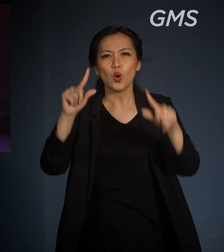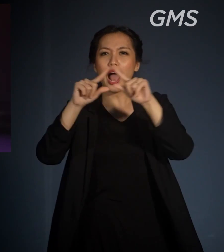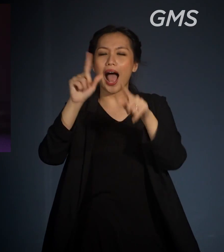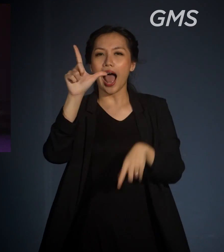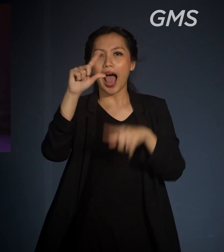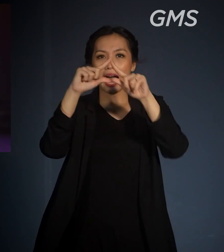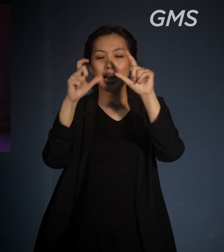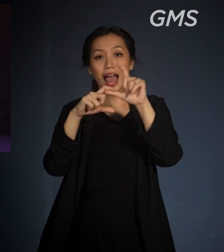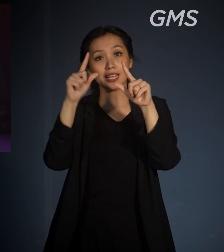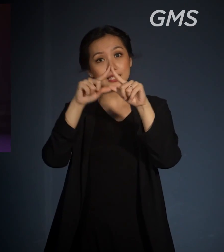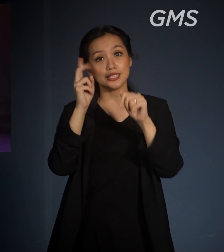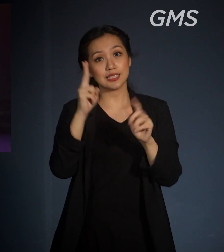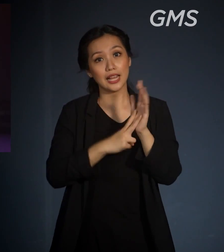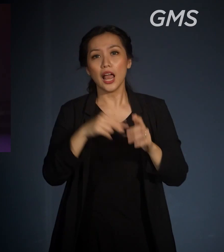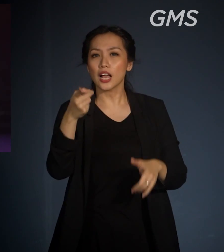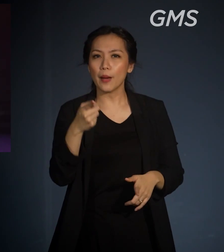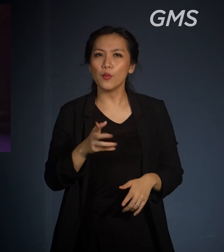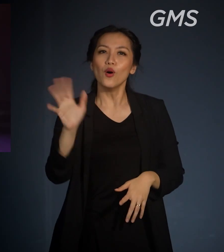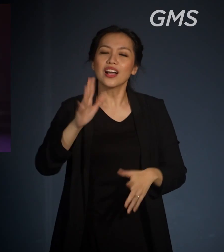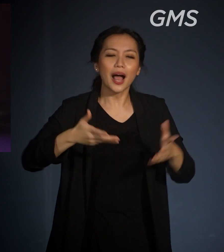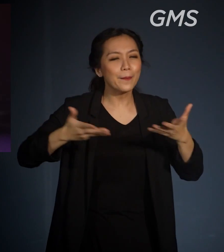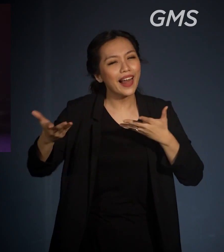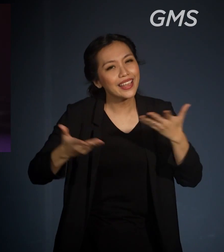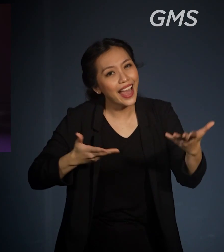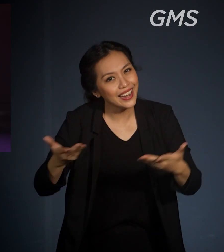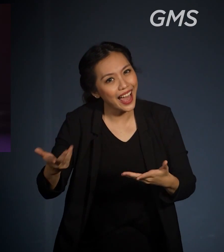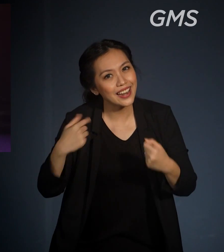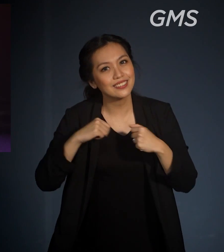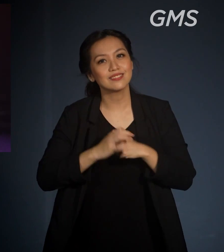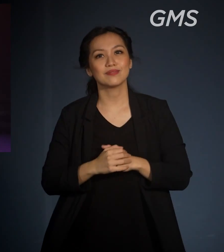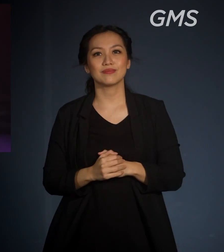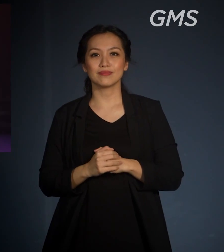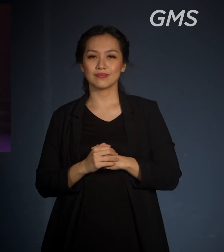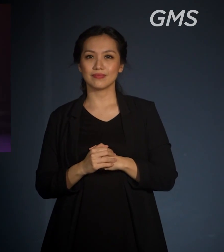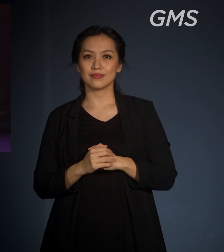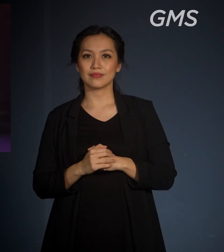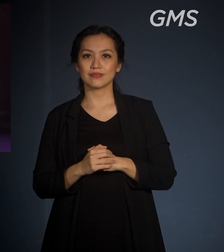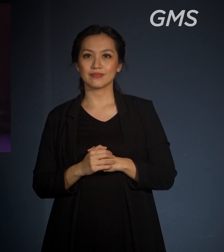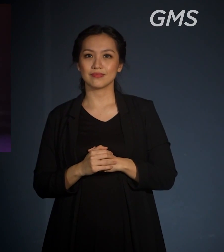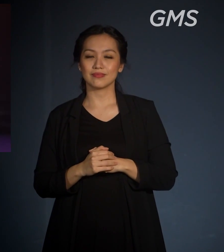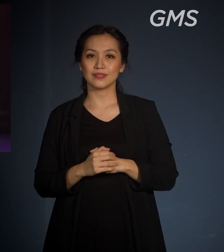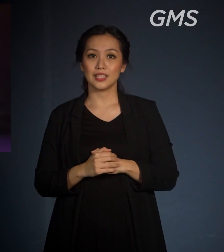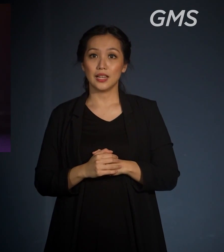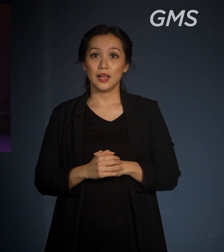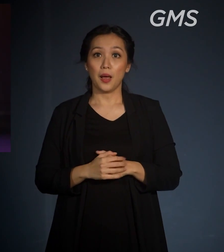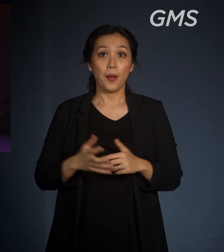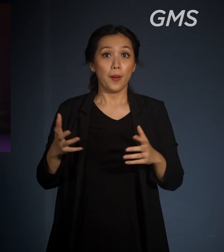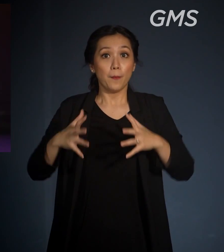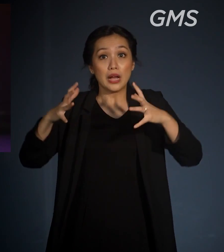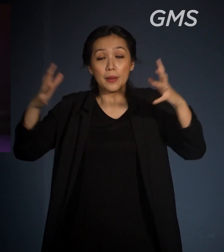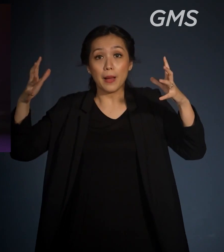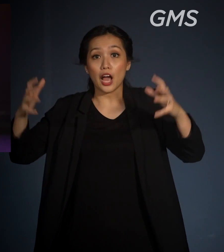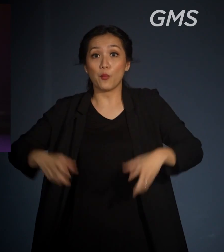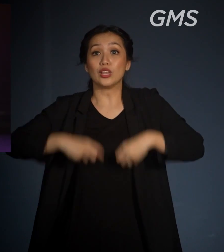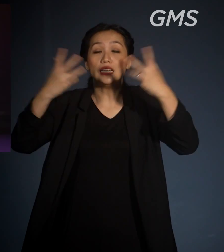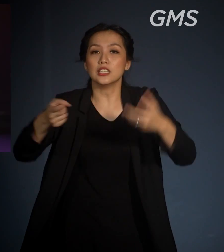nggak pelayanan. Karena apa? Karena yang namanya menggali potensi, memaksimalkan potensi itu ada pressure